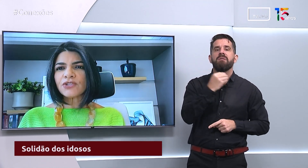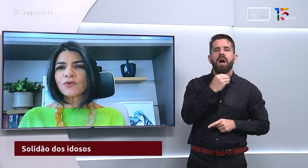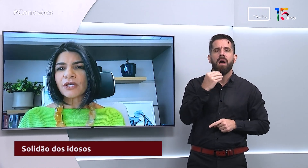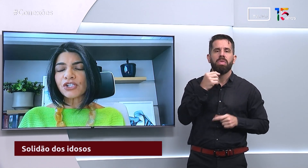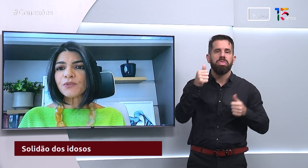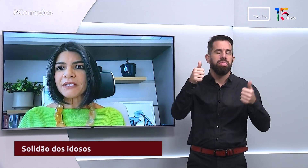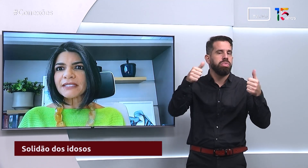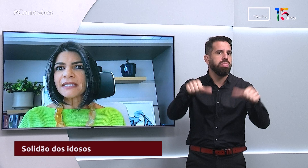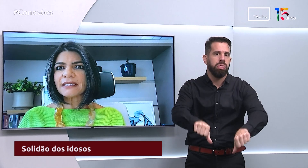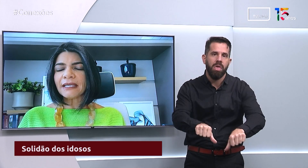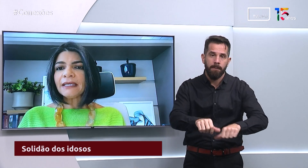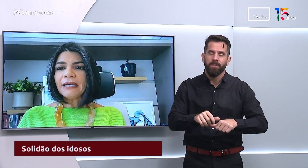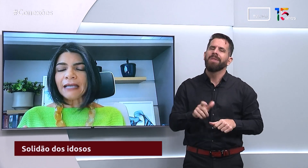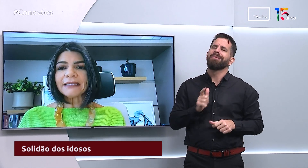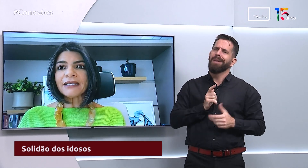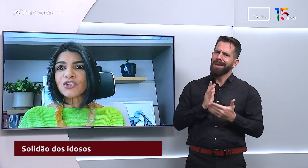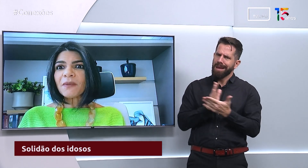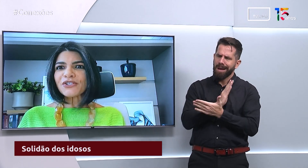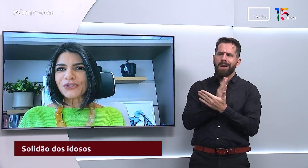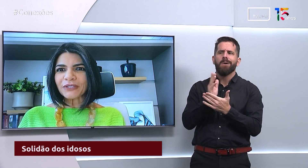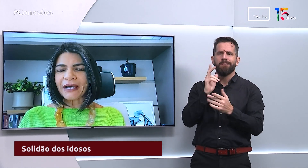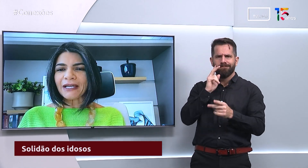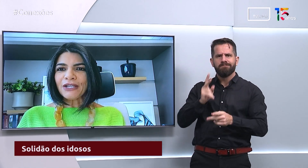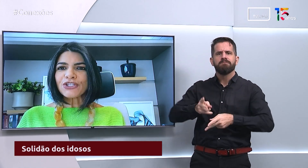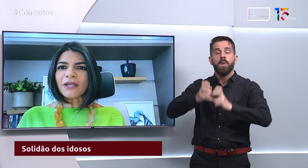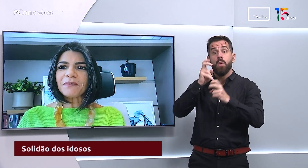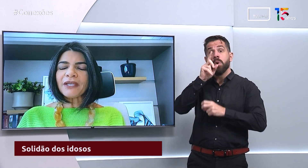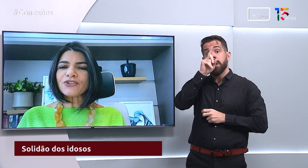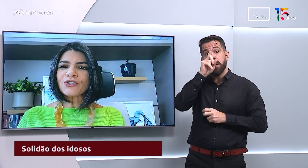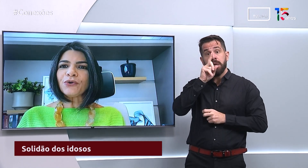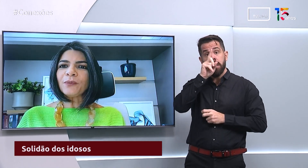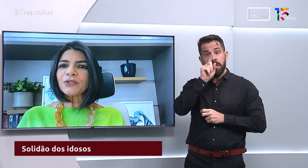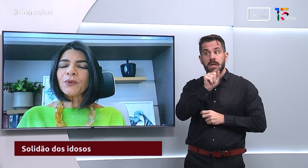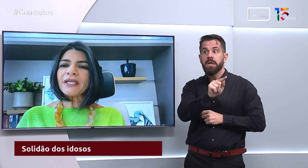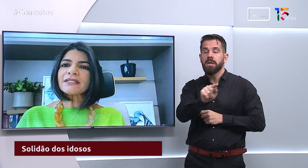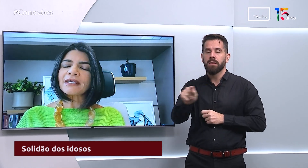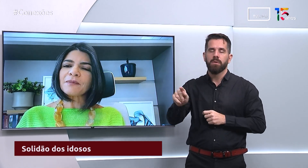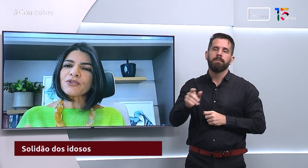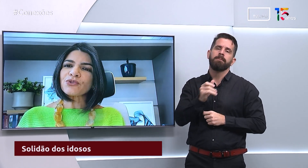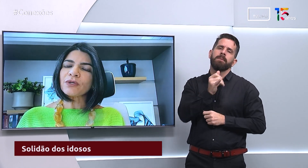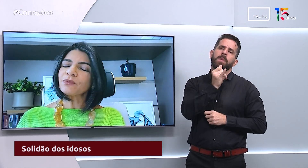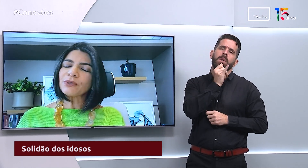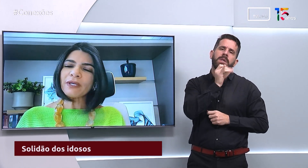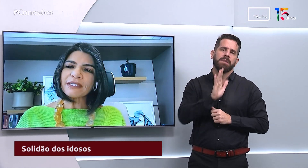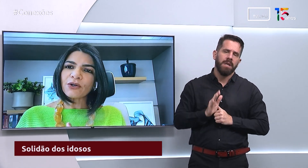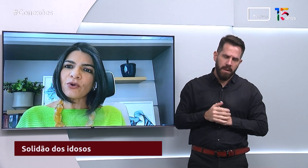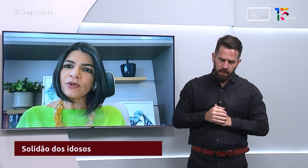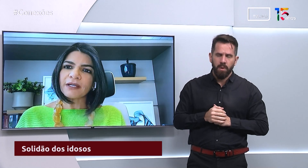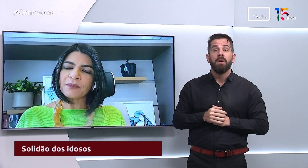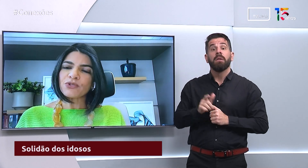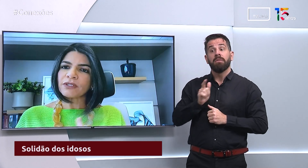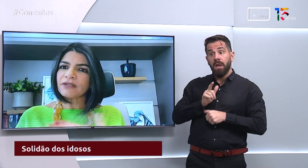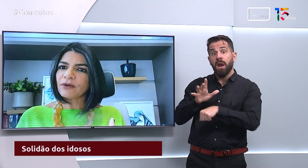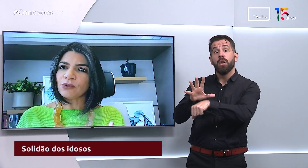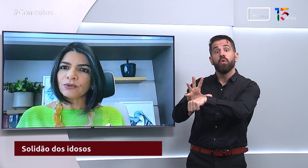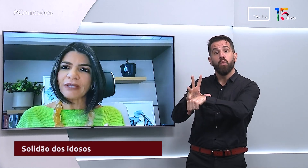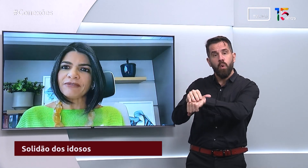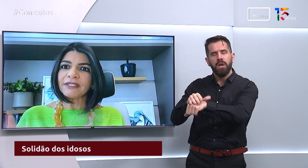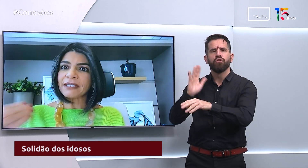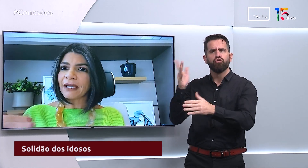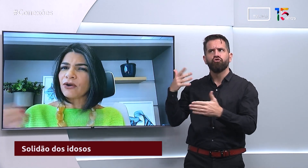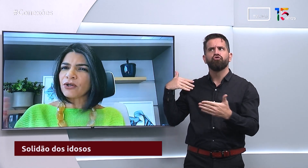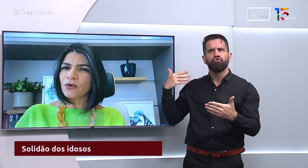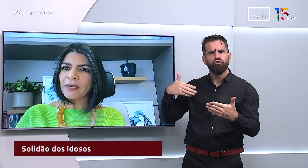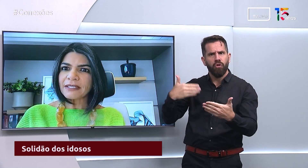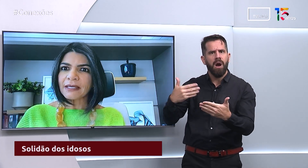de risco que a gente precisa, né, até dimensionar, de repente, uma doença uma doença crônica que a pessoa teve ao longo da